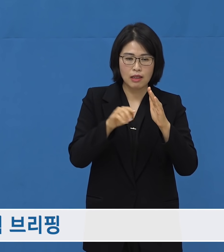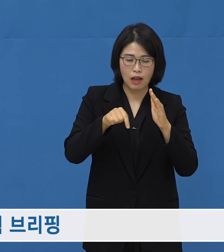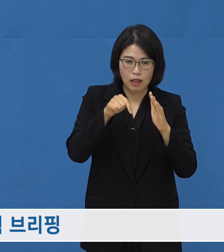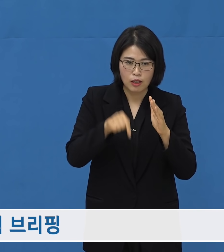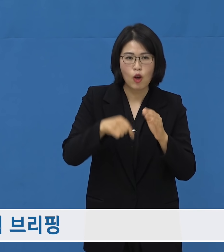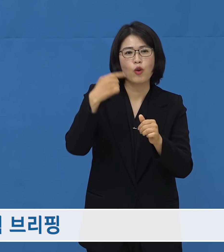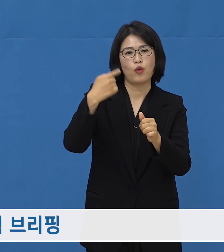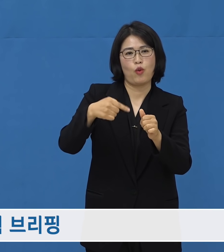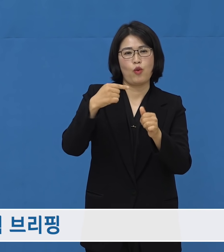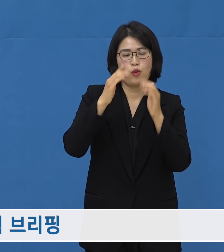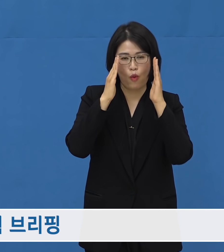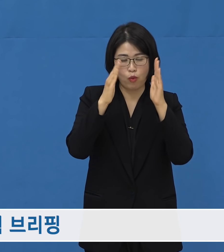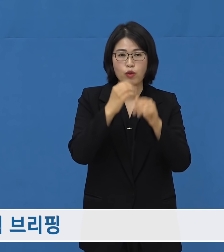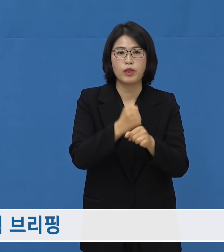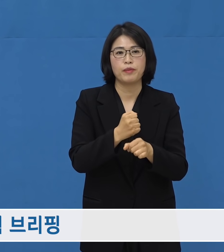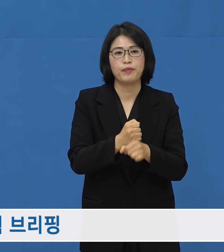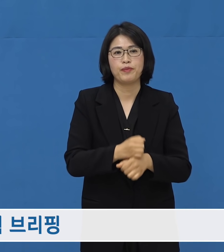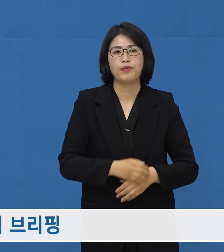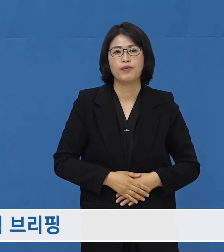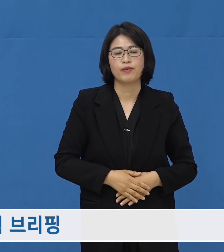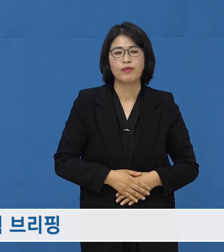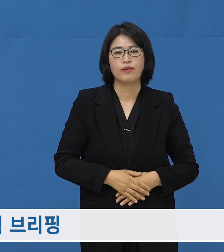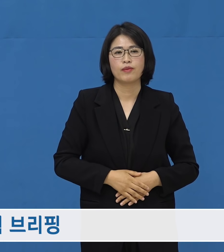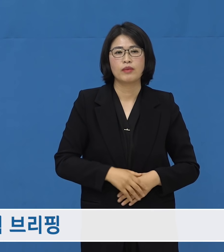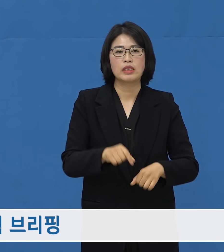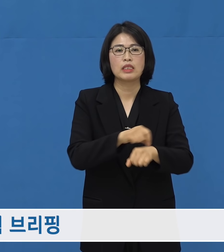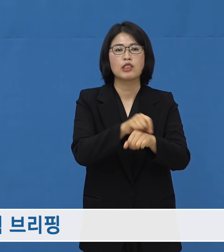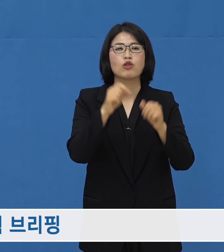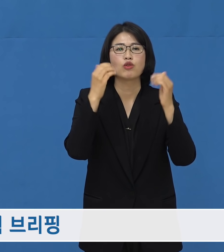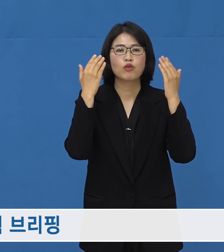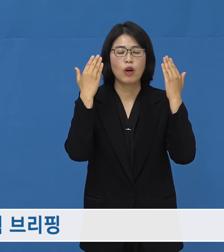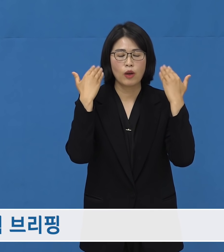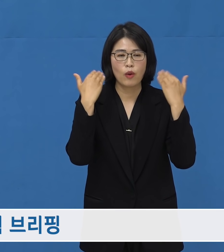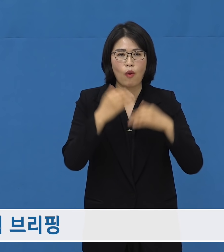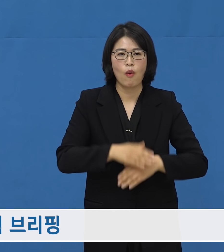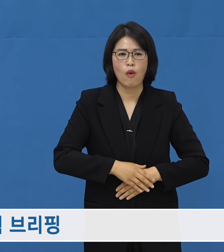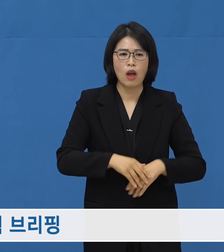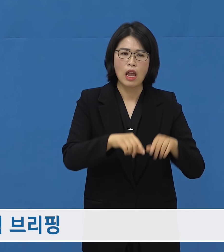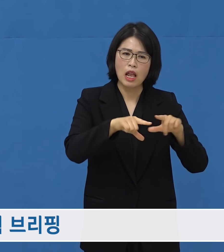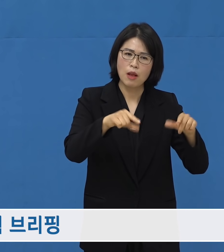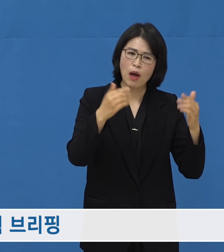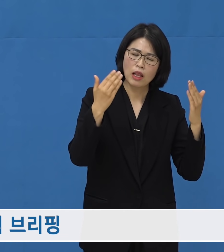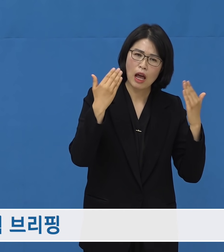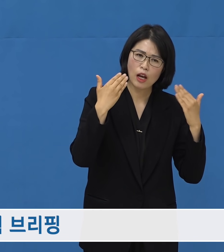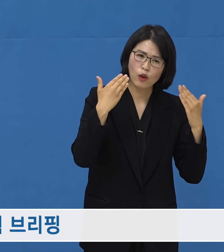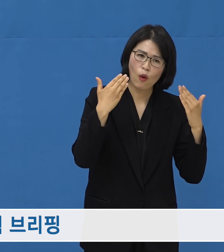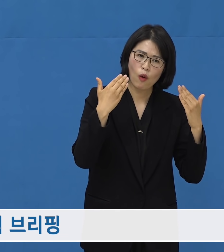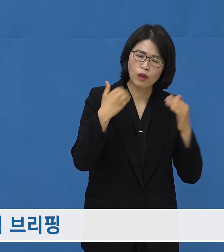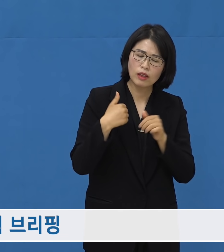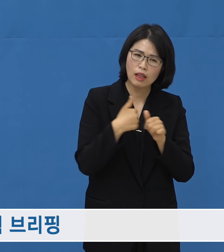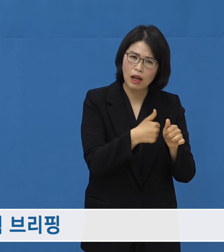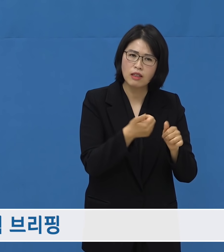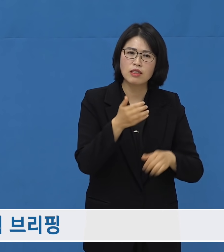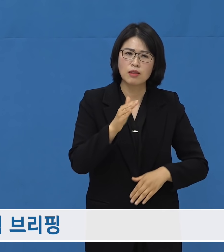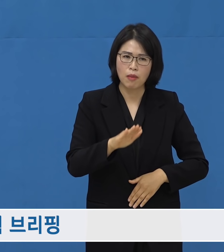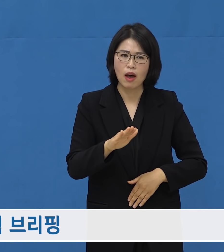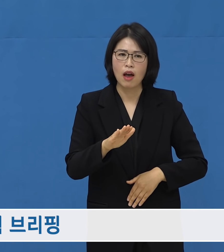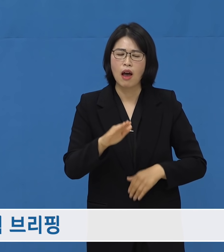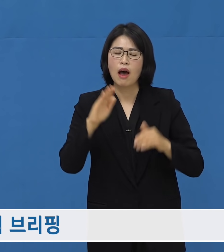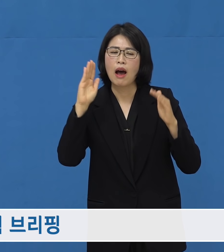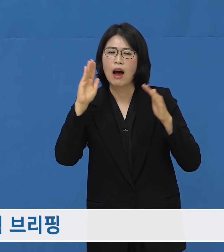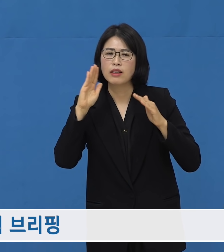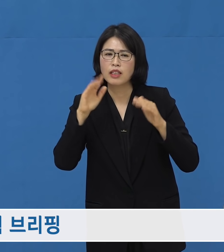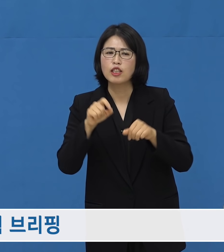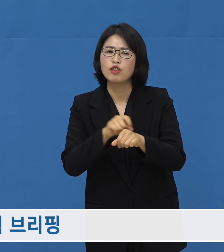됩니다. 다음은 특수학교입니다. 일반 학교에 준화돼 학생의 특수성을